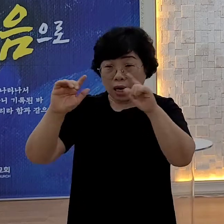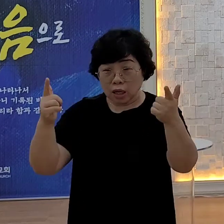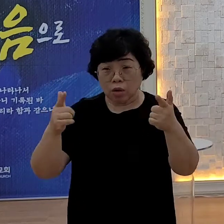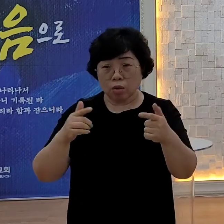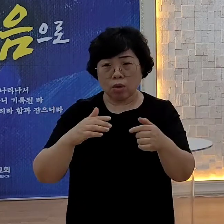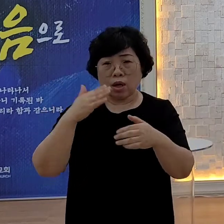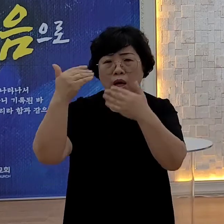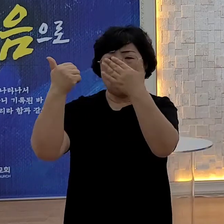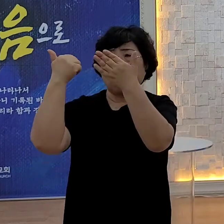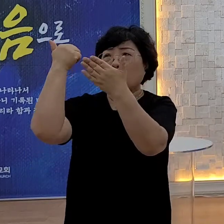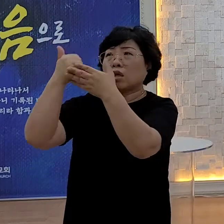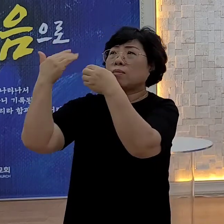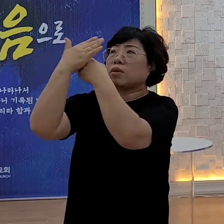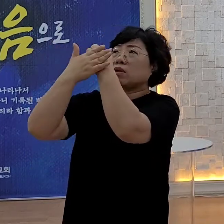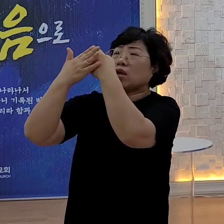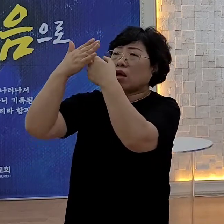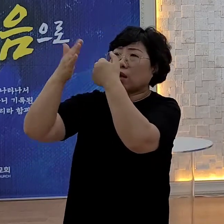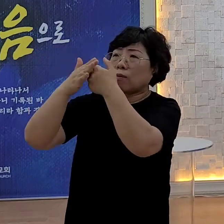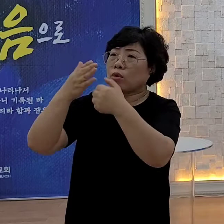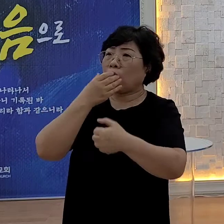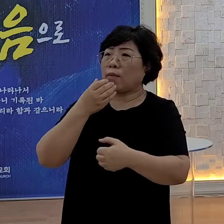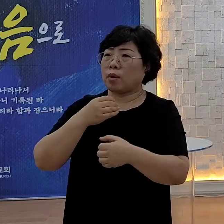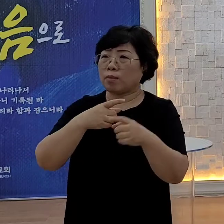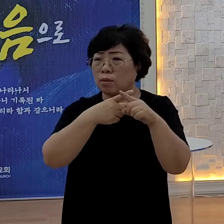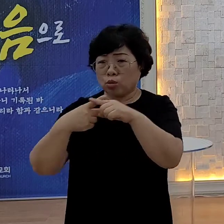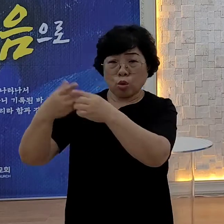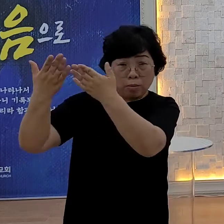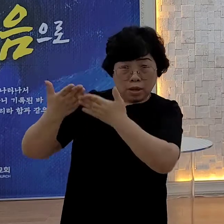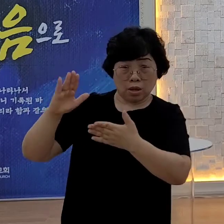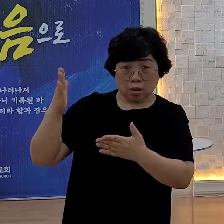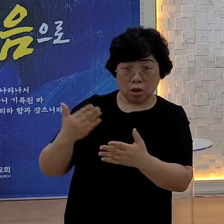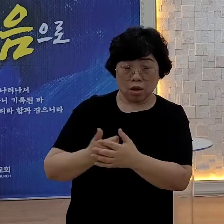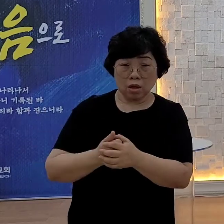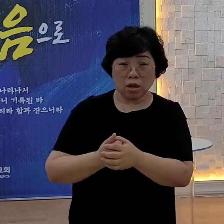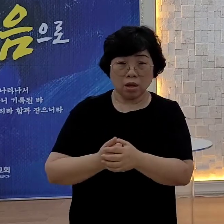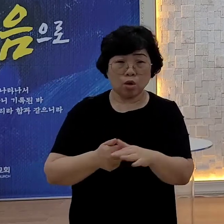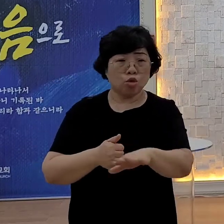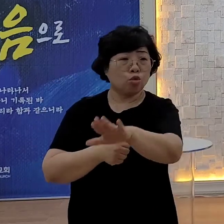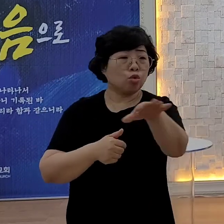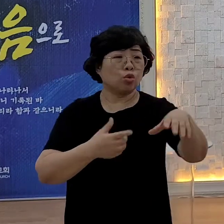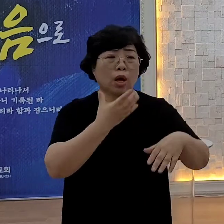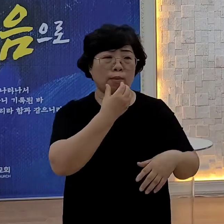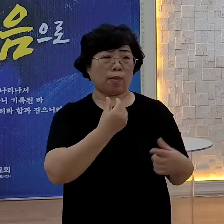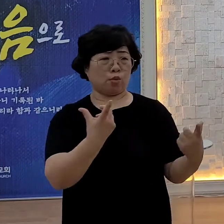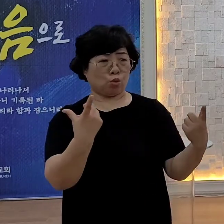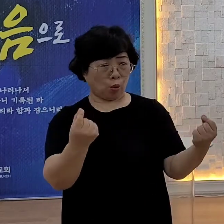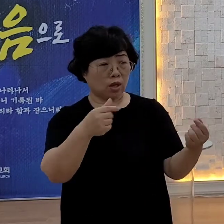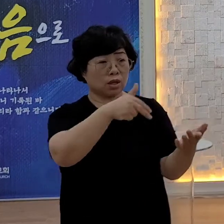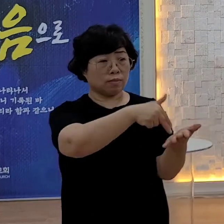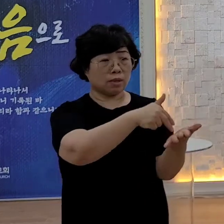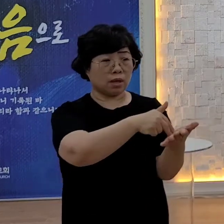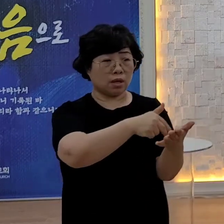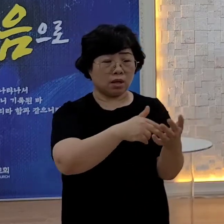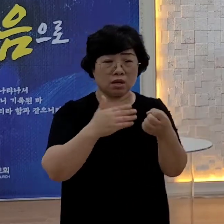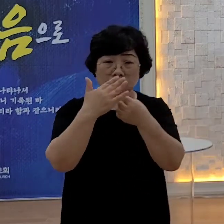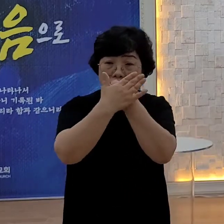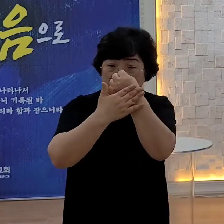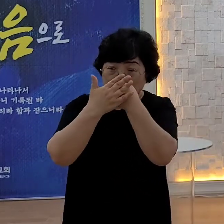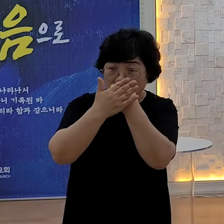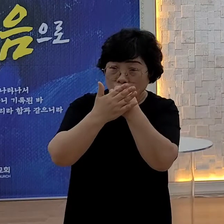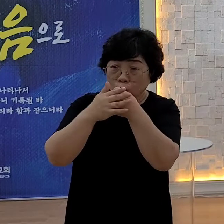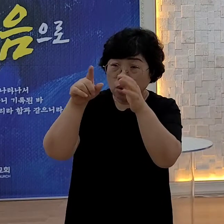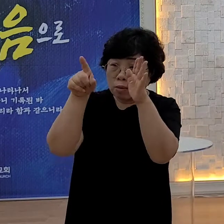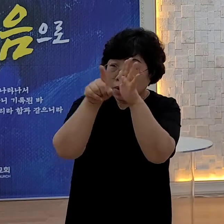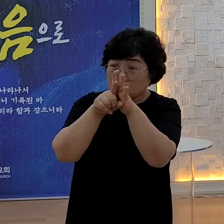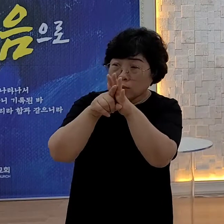의가 아브라함에게 주어졌듯이 오늘 우리도 이렇게 아브라함과 동일하게 우리에게 은혜로, 즉